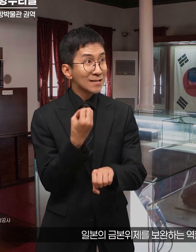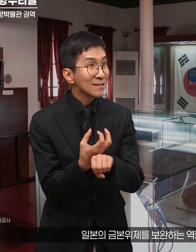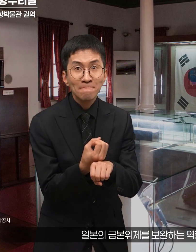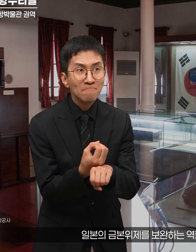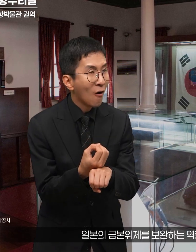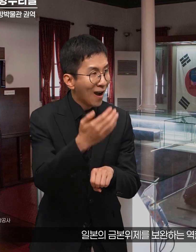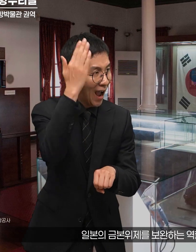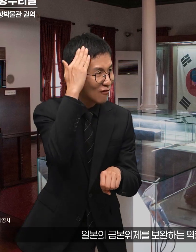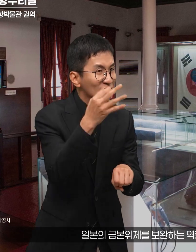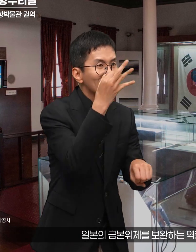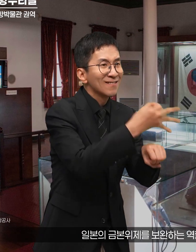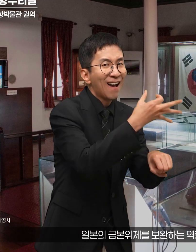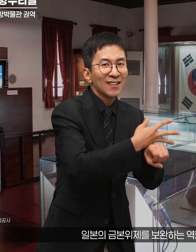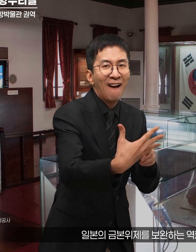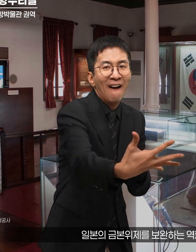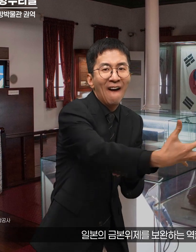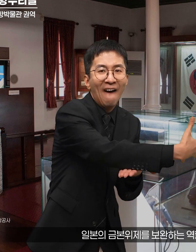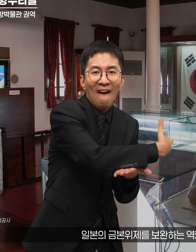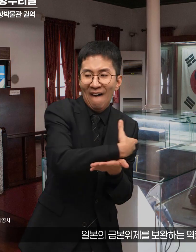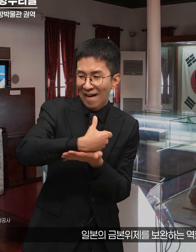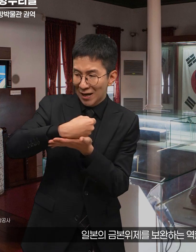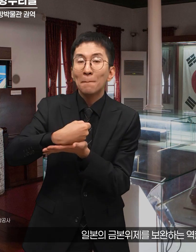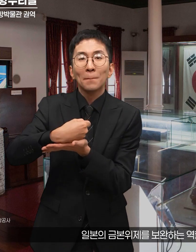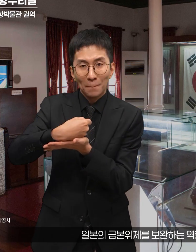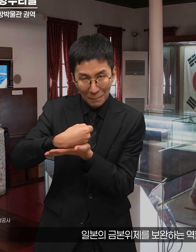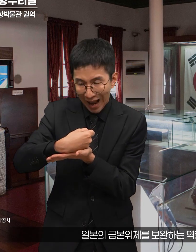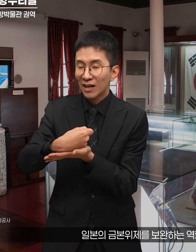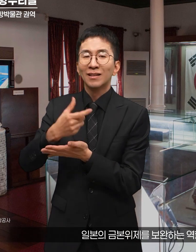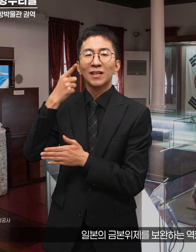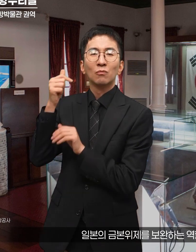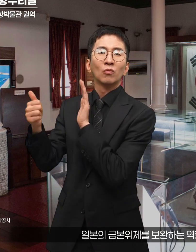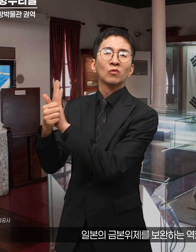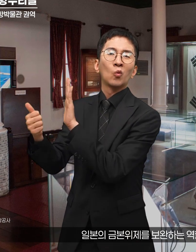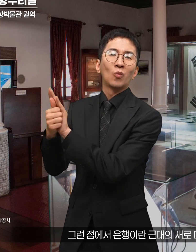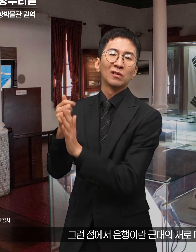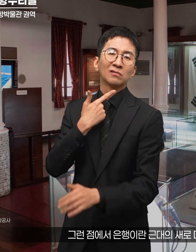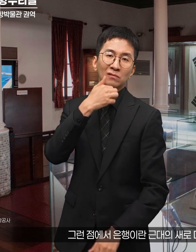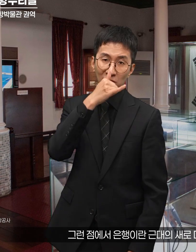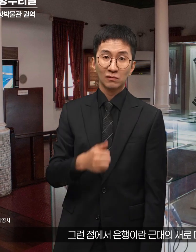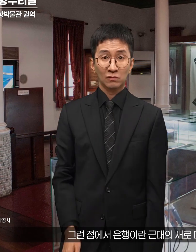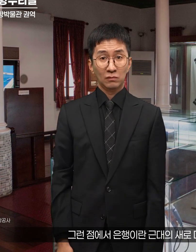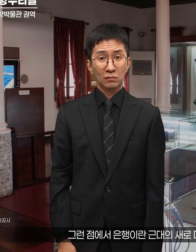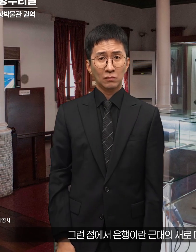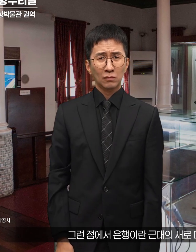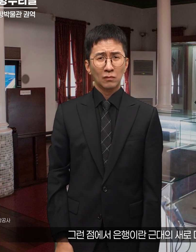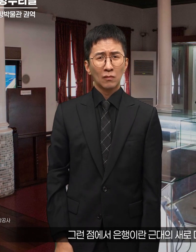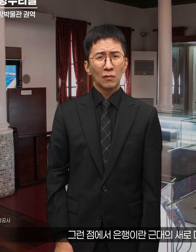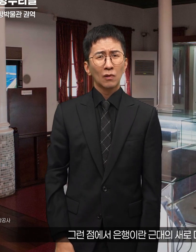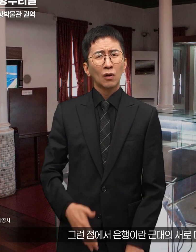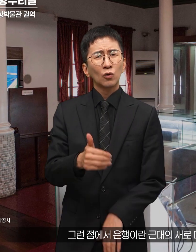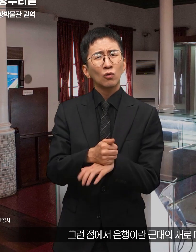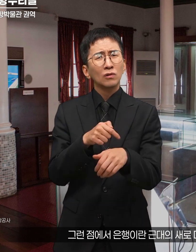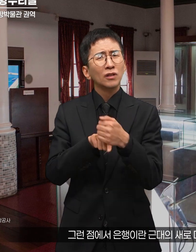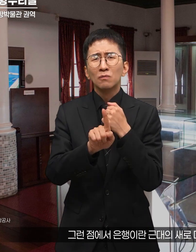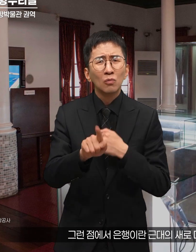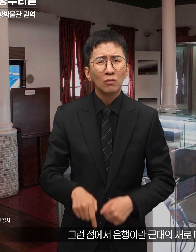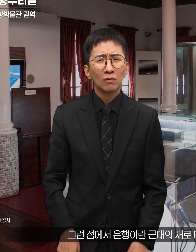일본의 금 본위제를 보완하는 역할을 하기도 했습니다. 그런 점에서 은행이란 근대에 새로